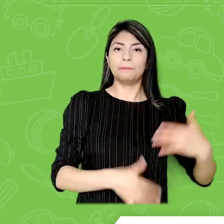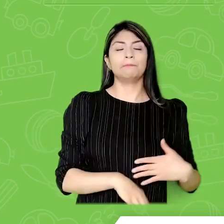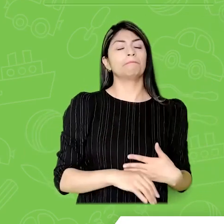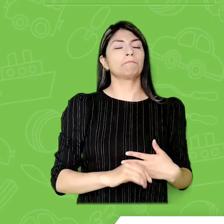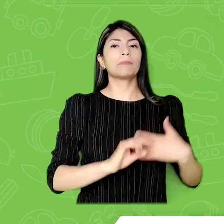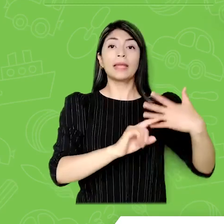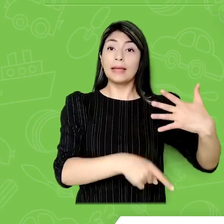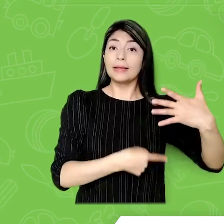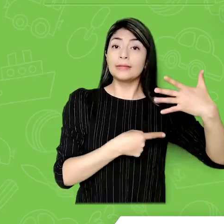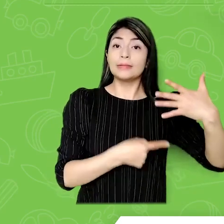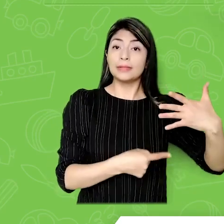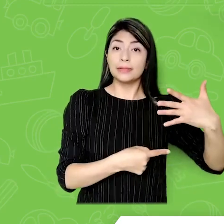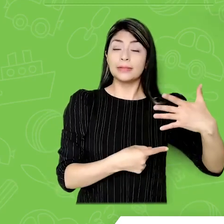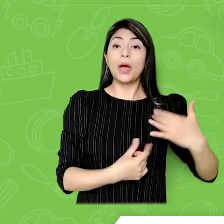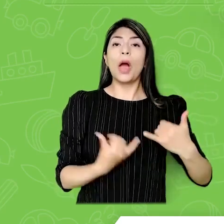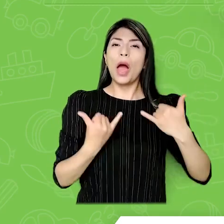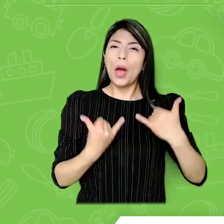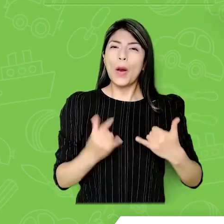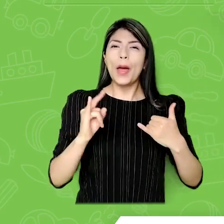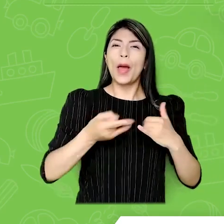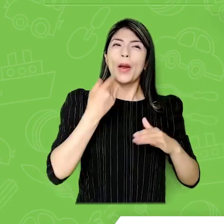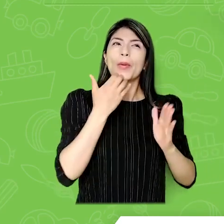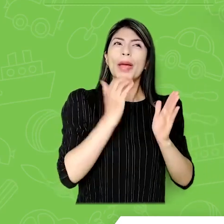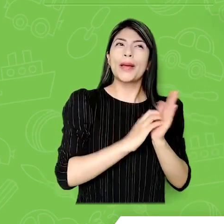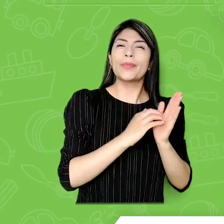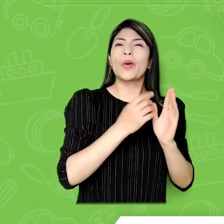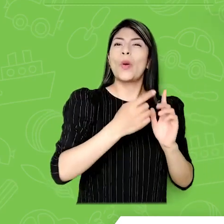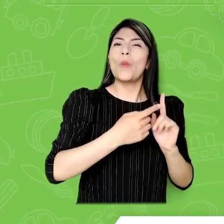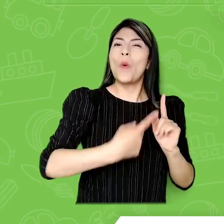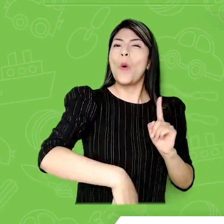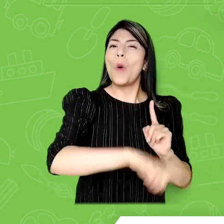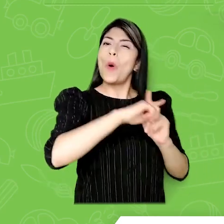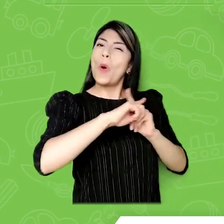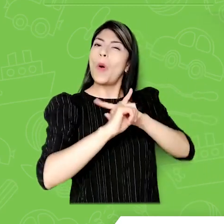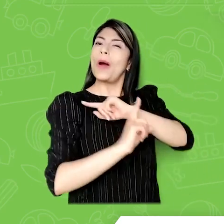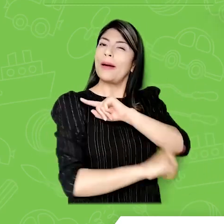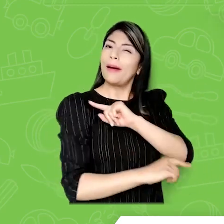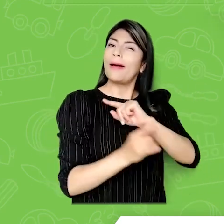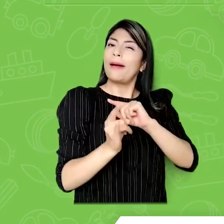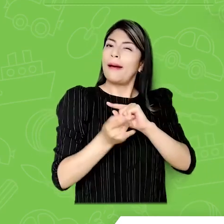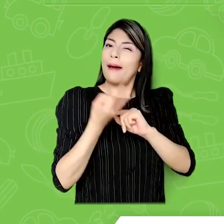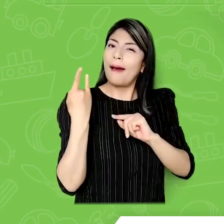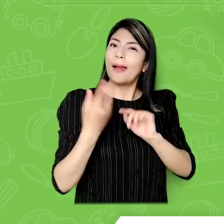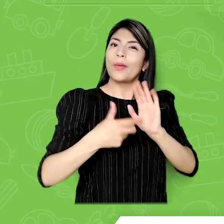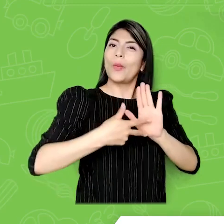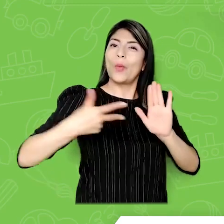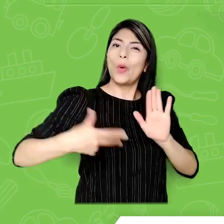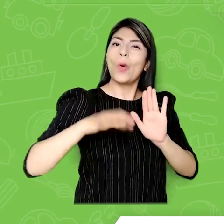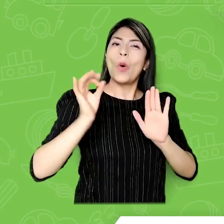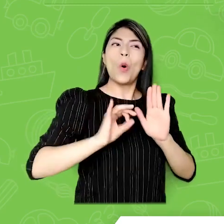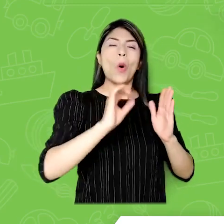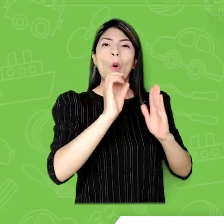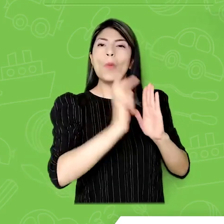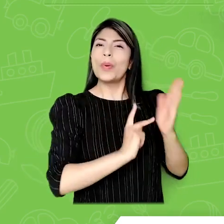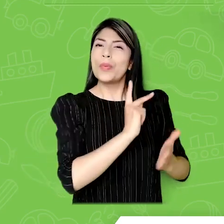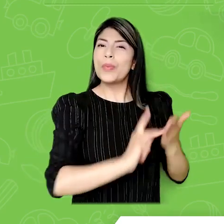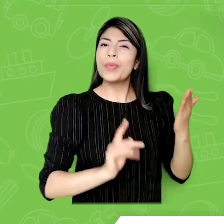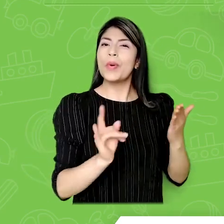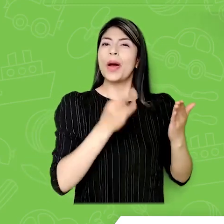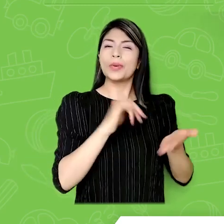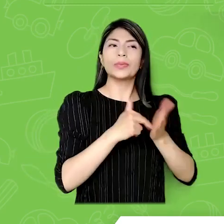constitucionales o legales de inhabilidad, incompatibilidad o prohibiciones para desempeñar empleos públicos, que persistan al momento